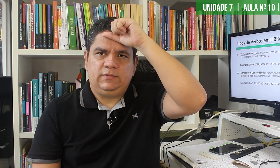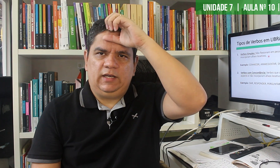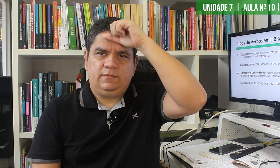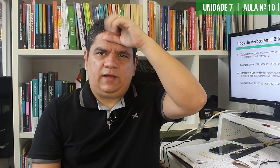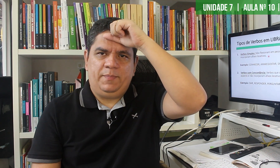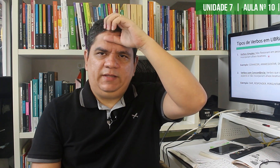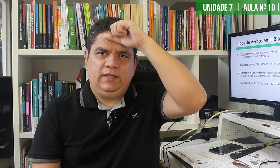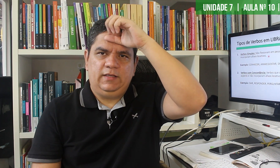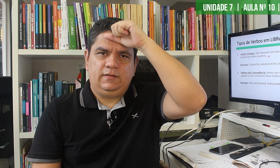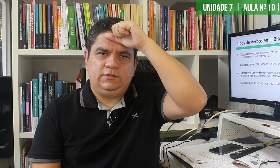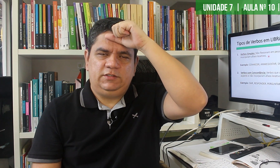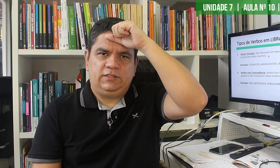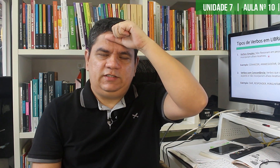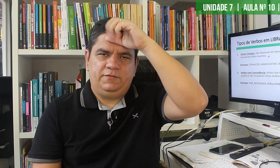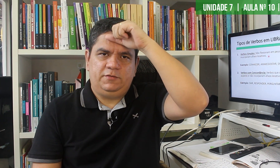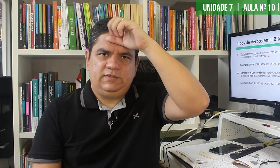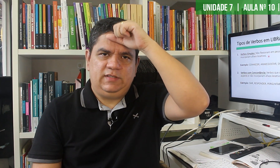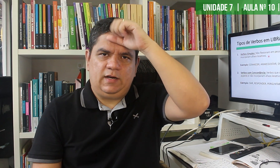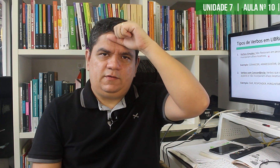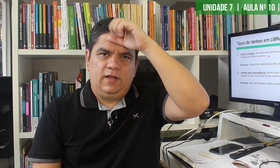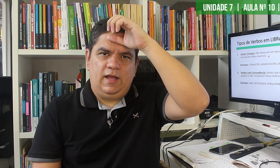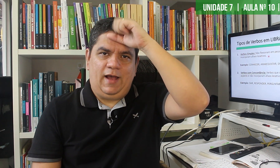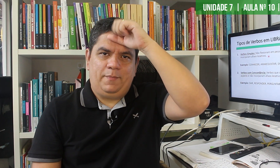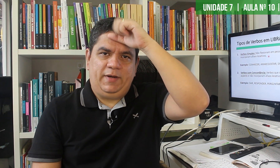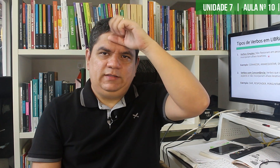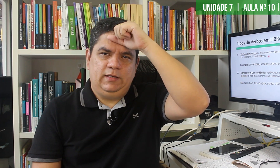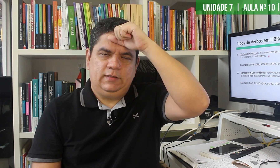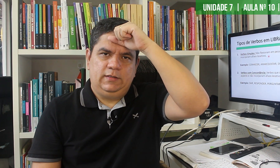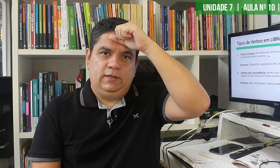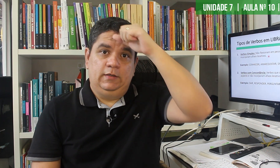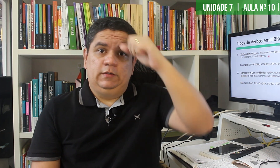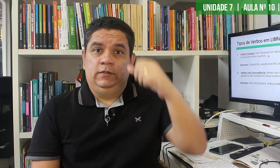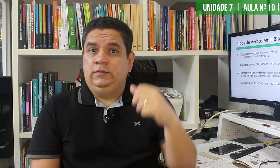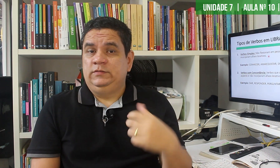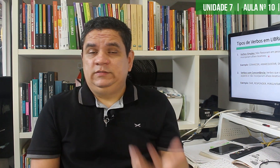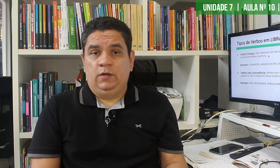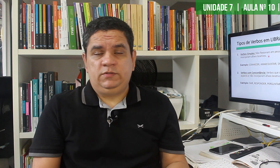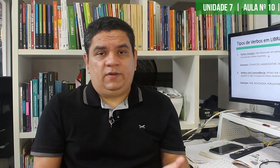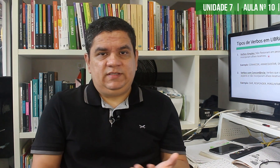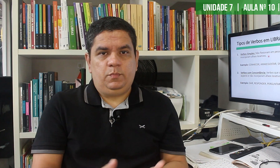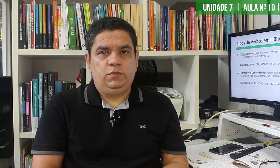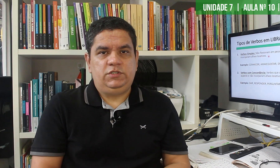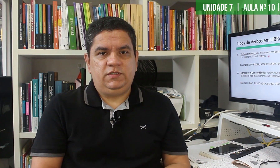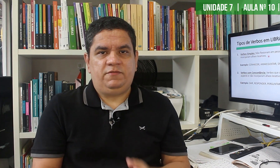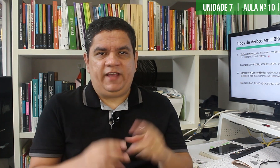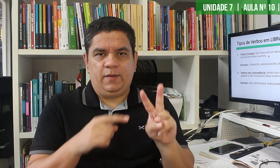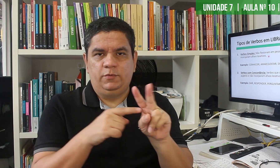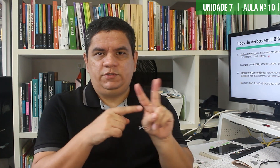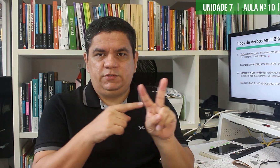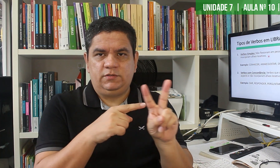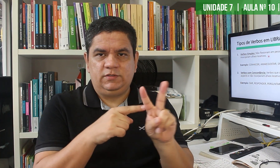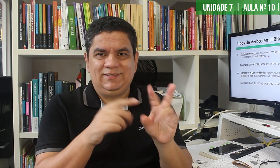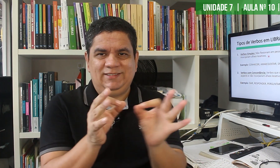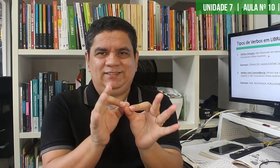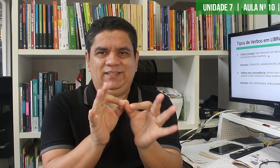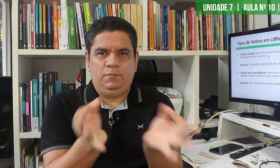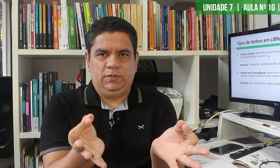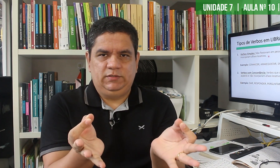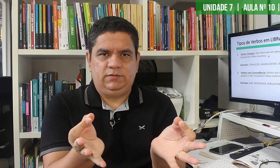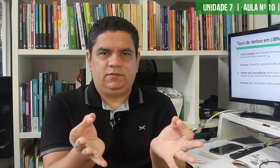tá? Aprender. A gente já tinha visto esse sinal, aprender. Então, são exemplos de verbos simples,